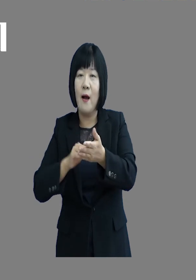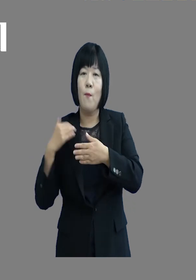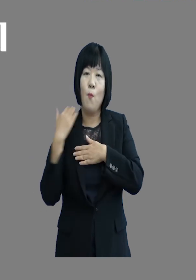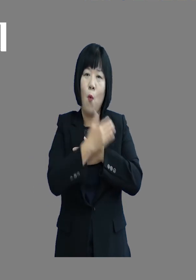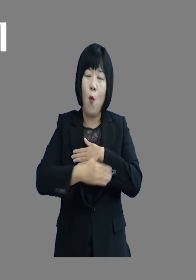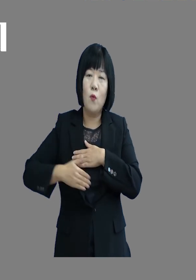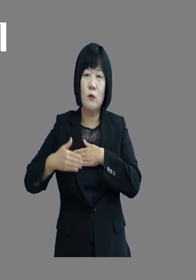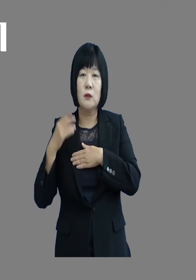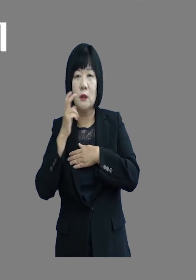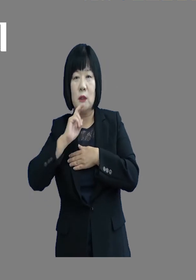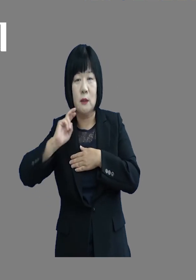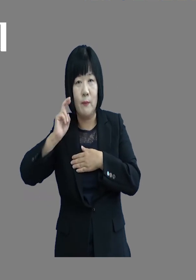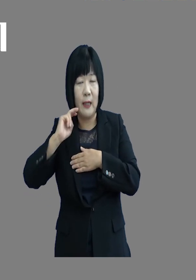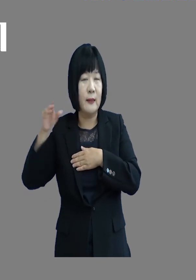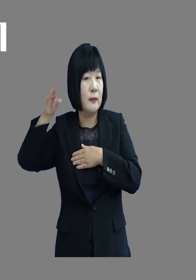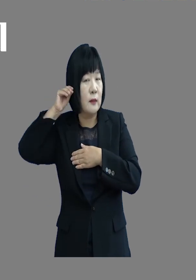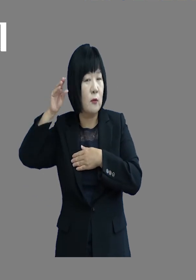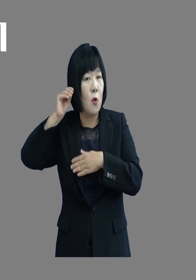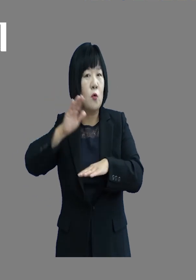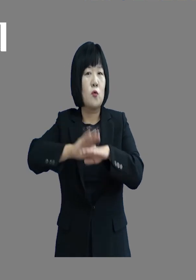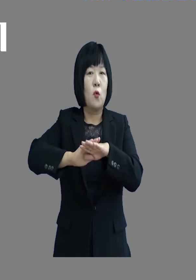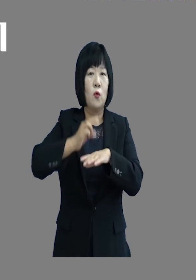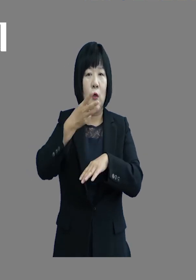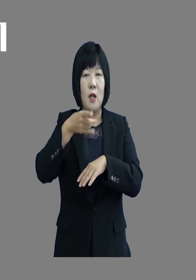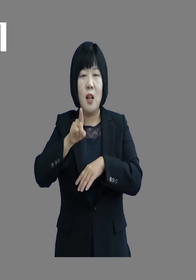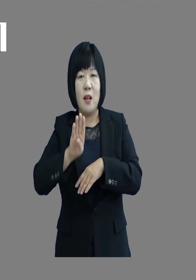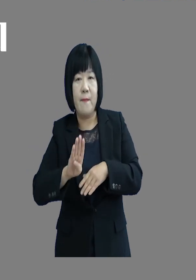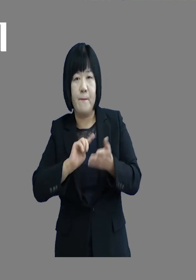느끼고 손으로 랩을 표현합니다.